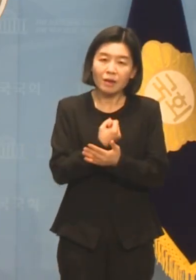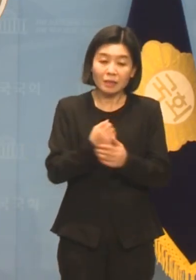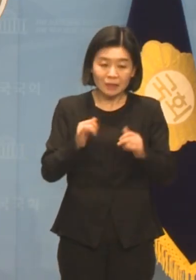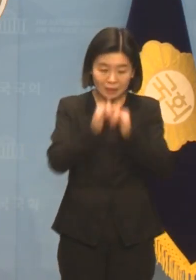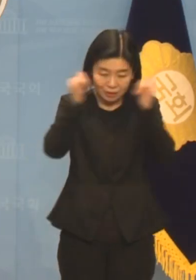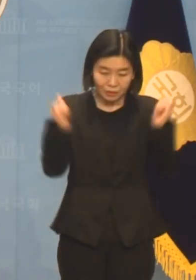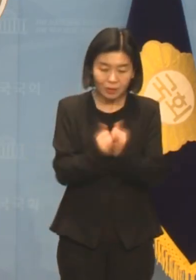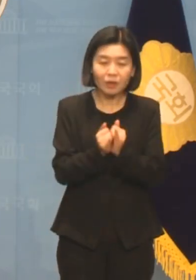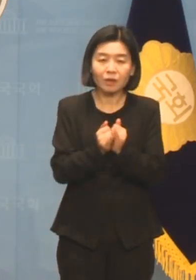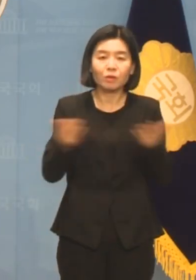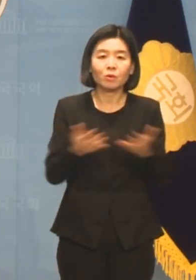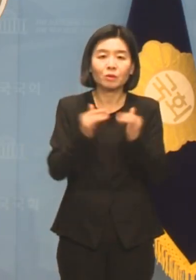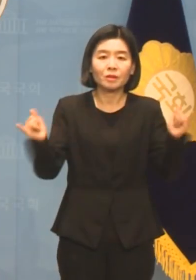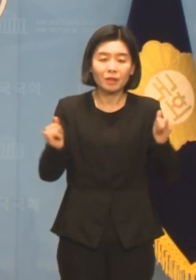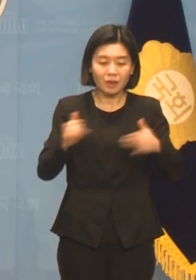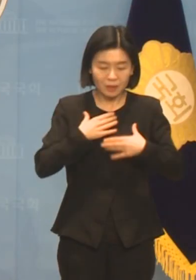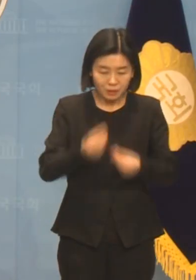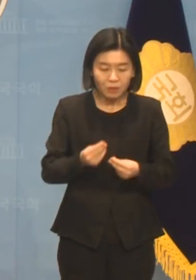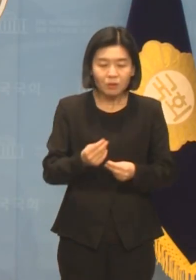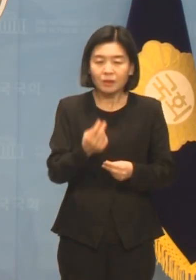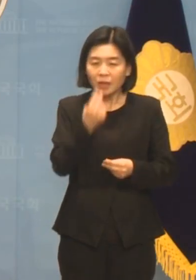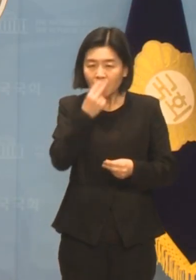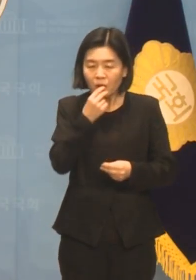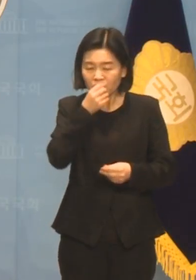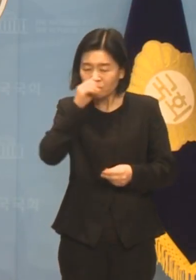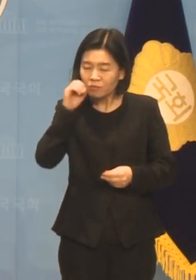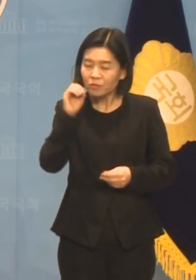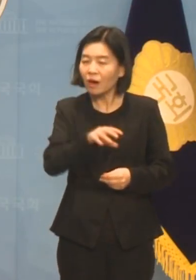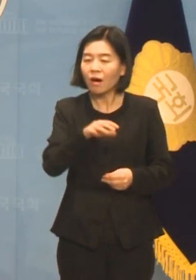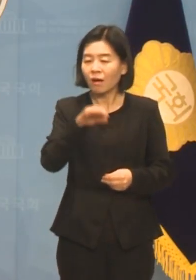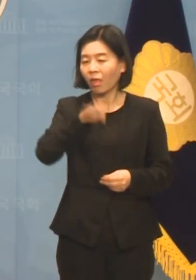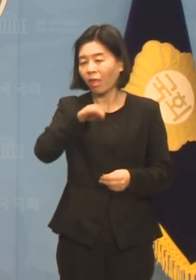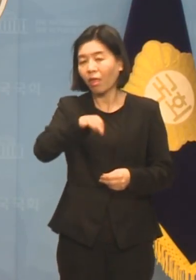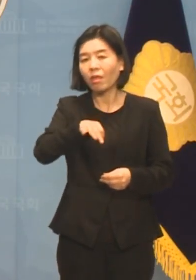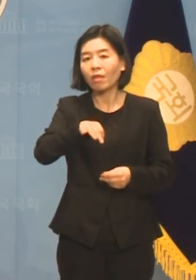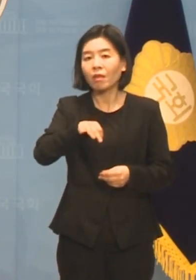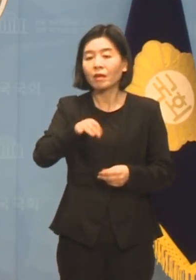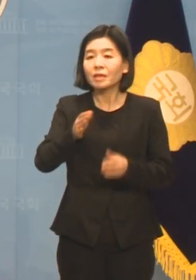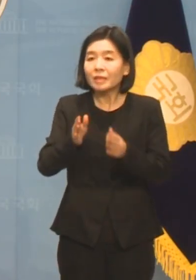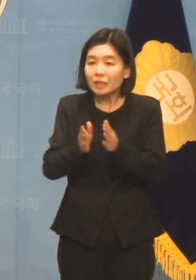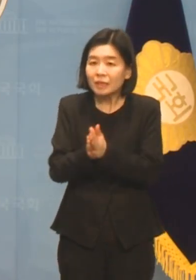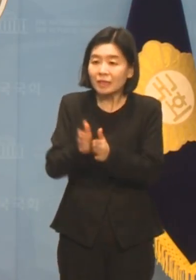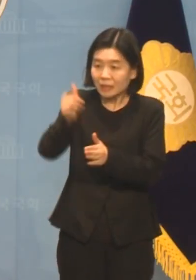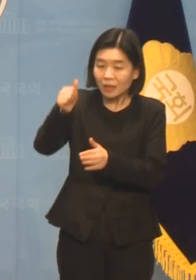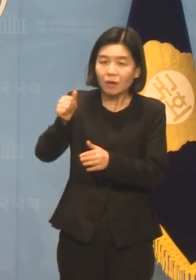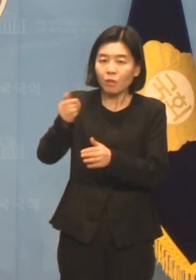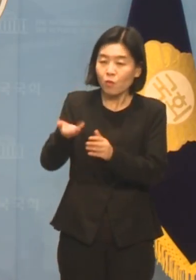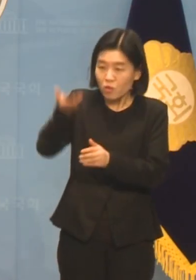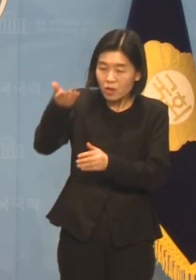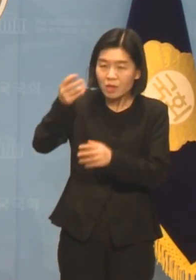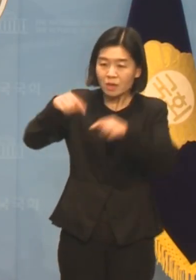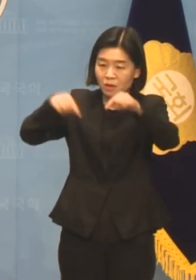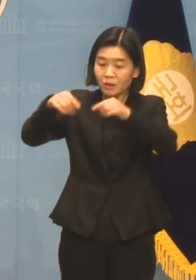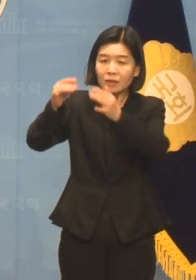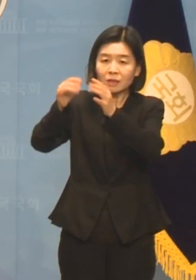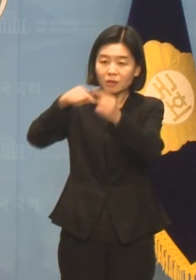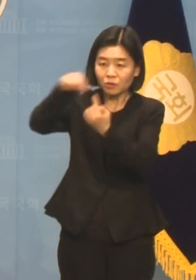안전과 생명을 얼마나 경시하며 경영자는 그 책임으로부터 얼마나 면피하고 있는지도